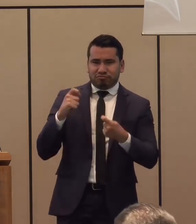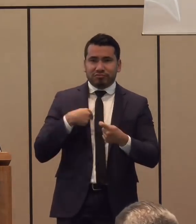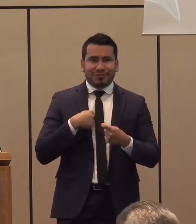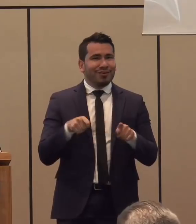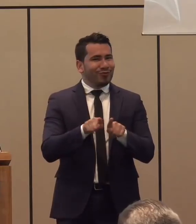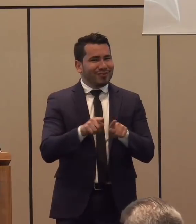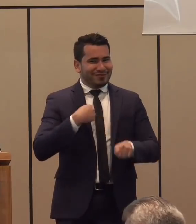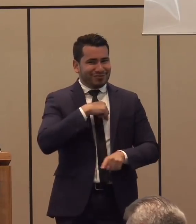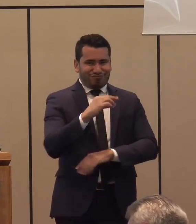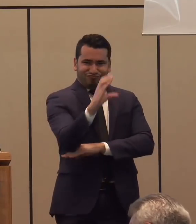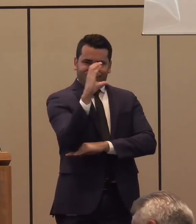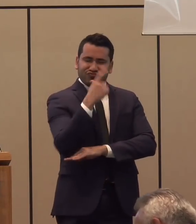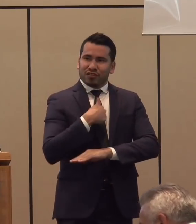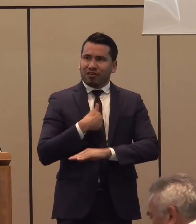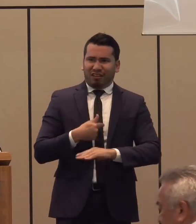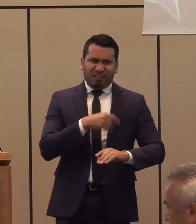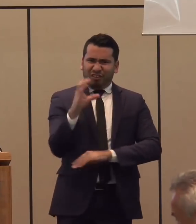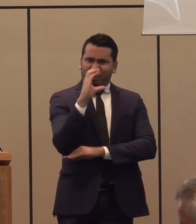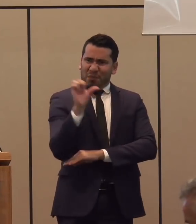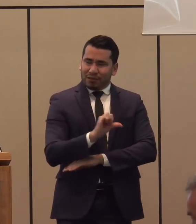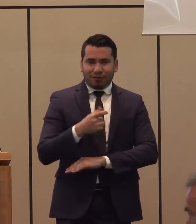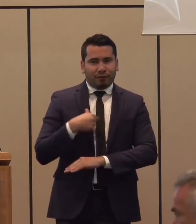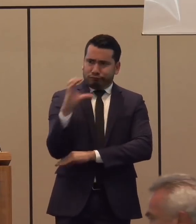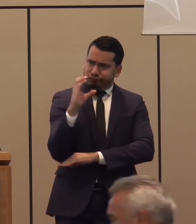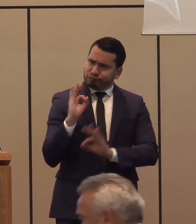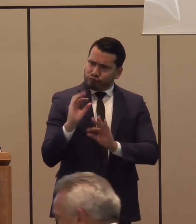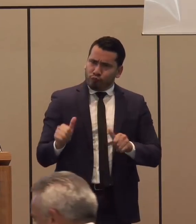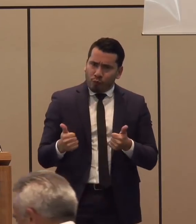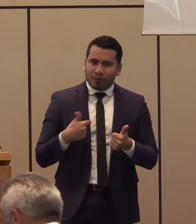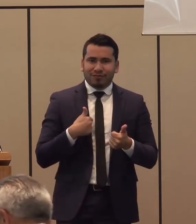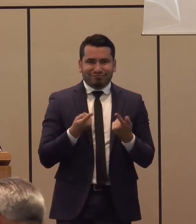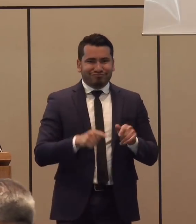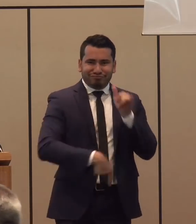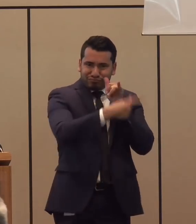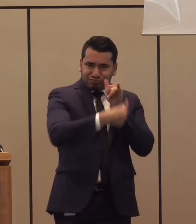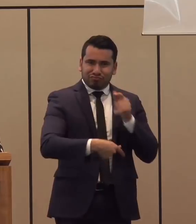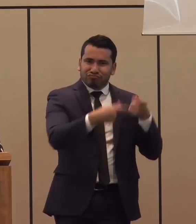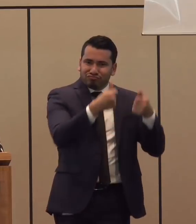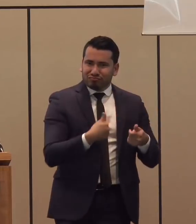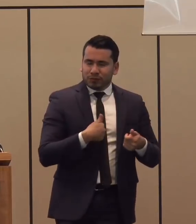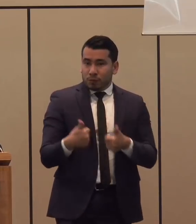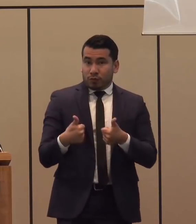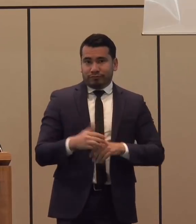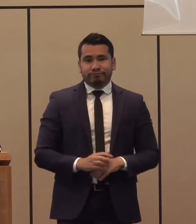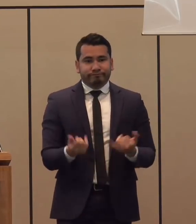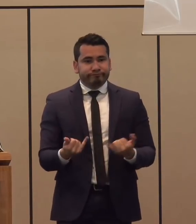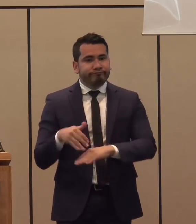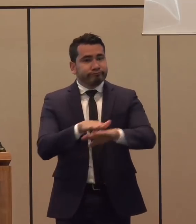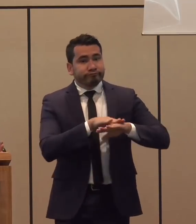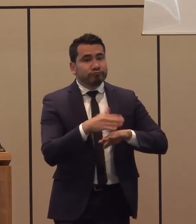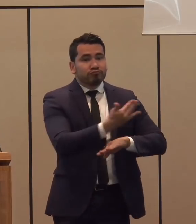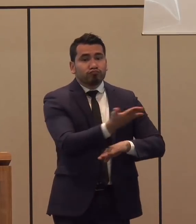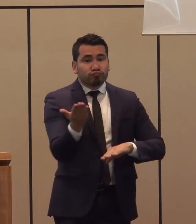entonces si quiero seguir enviando ese mensaje si ustedes acá son fundamentales en qué hemos tenido un año